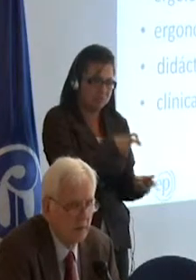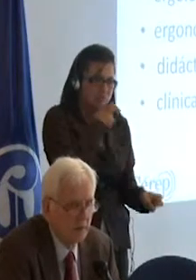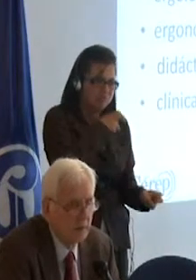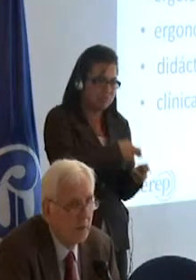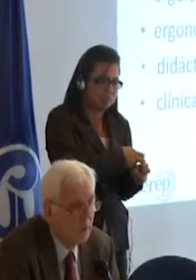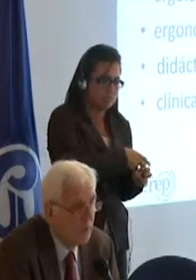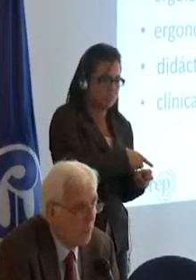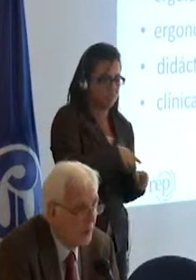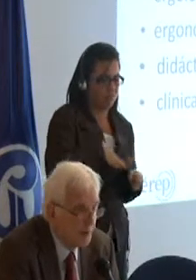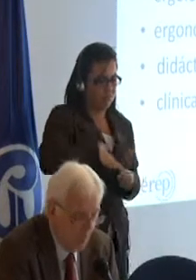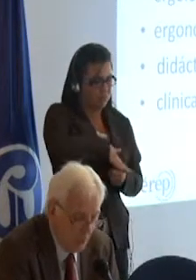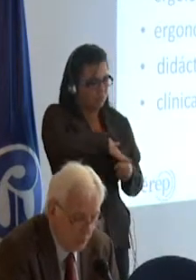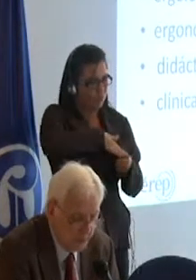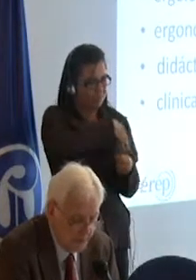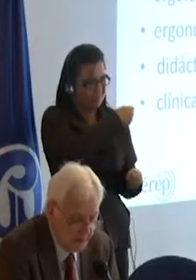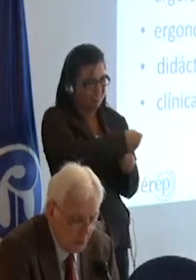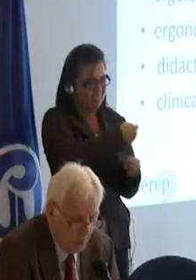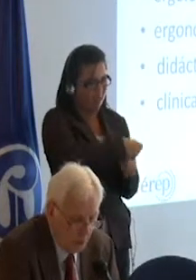de trabajo.